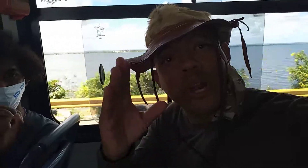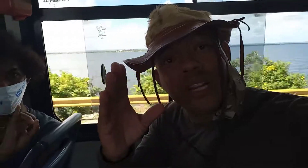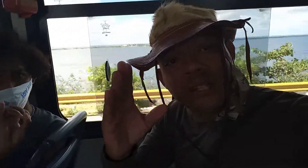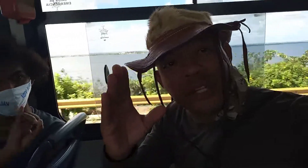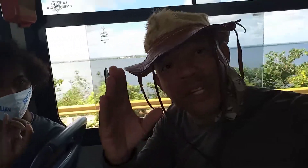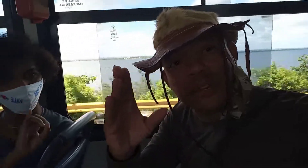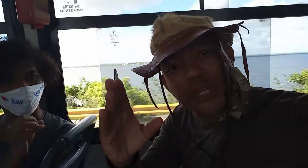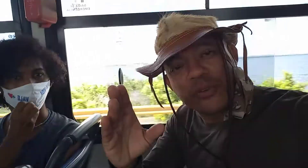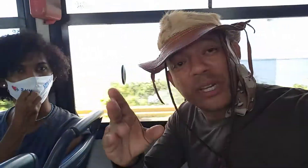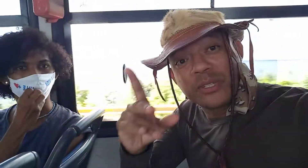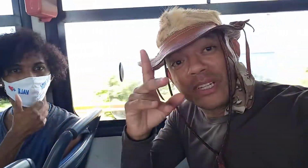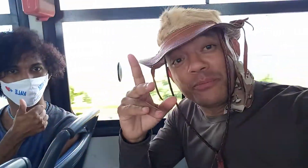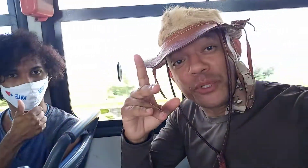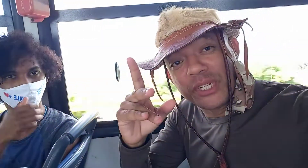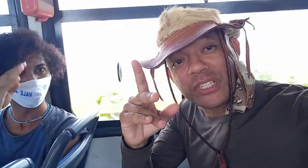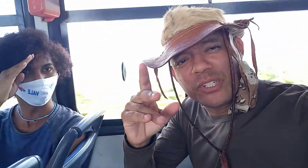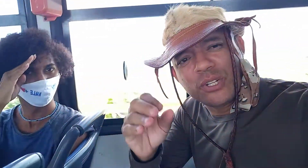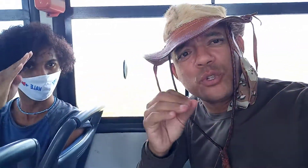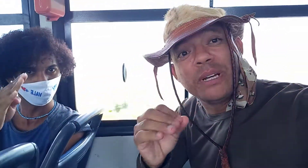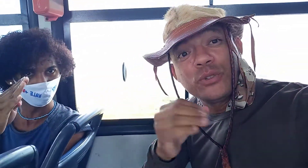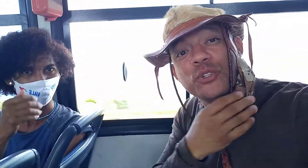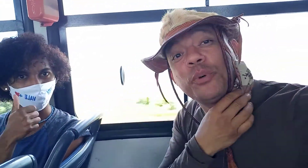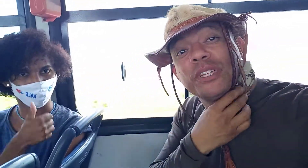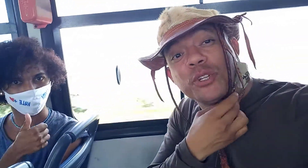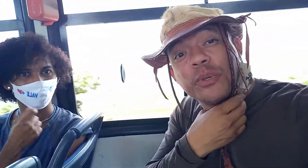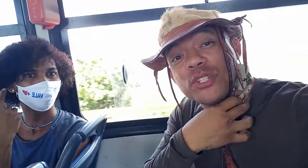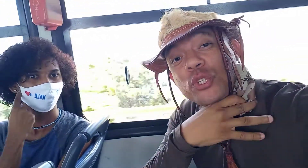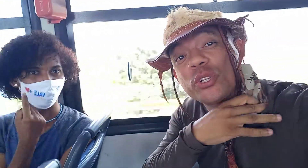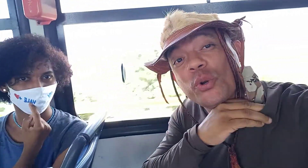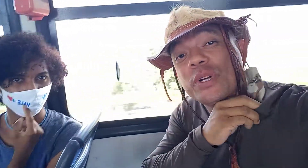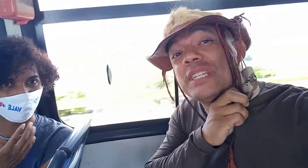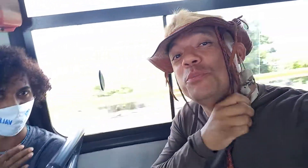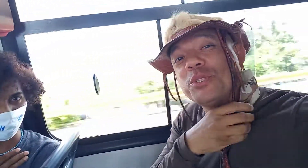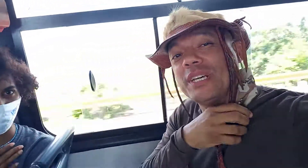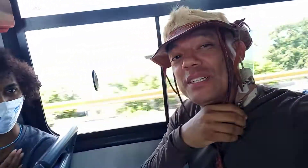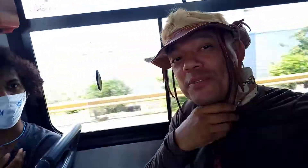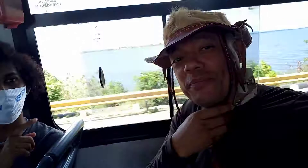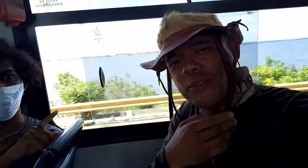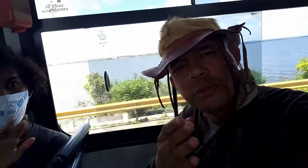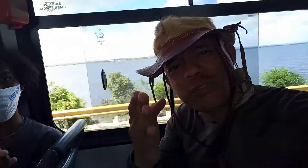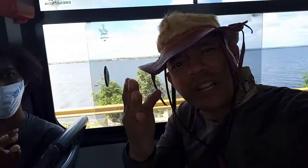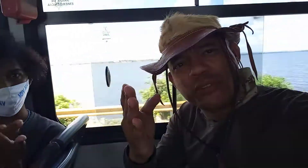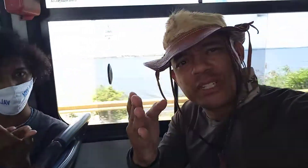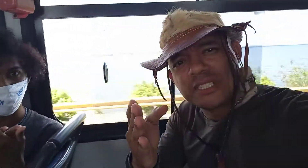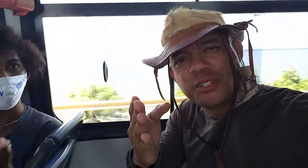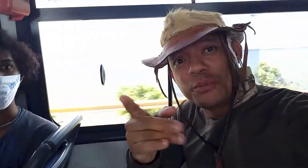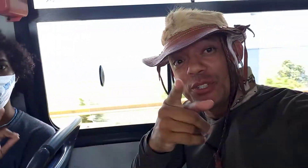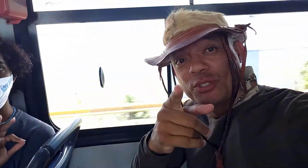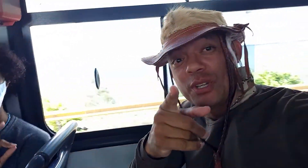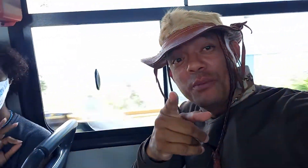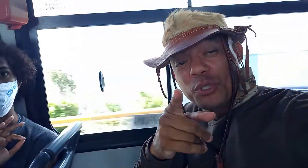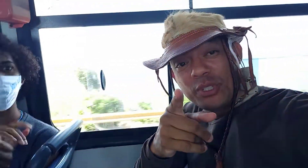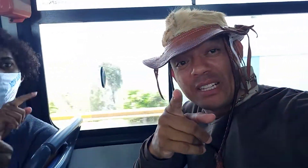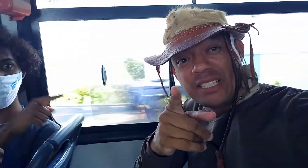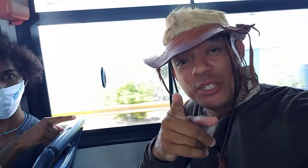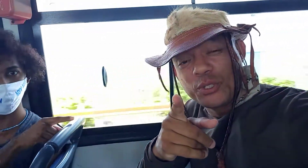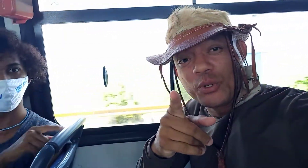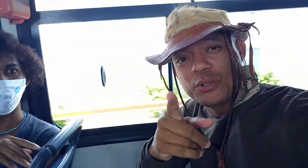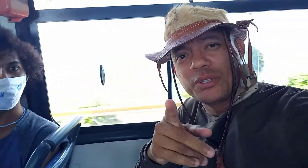Olá, Reinaldo, Reinaldo, vaqueiro, vaqueiro, sabe? Com vocês, eles estão só matando, só plantando, só plantando, só plantando, só plantando, só plantando, só plantando, só plantando, só plantando, só plantando, só plantando, só plantando, só plantando, só plantando, só plantando,